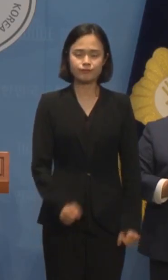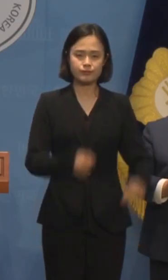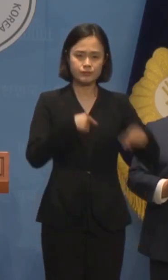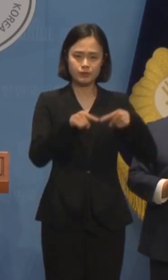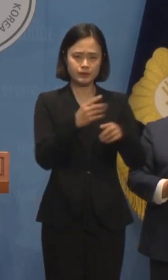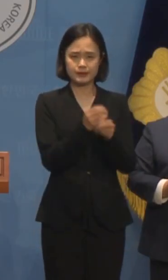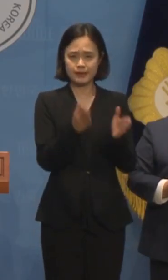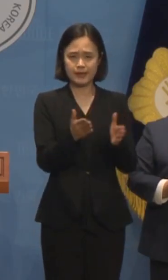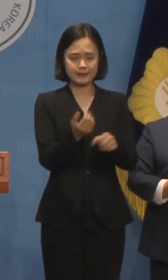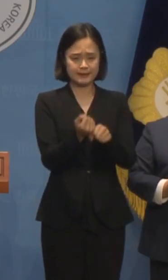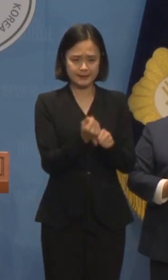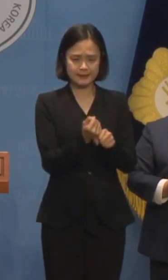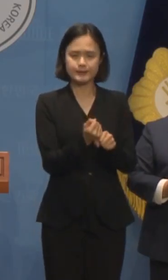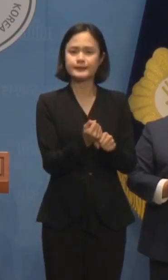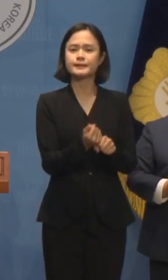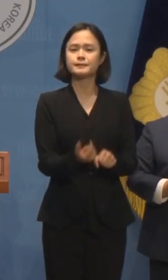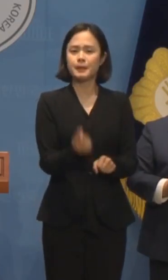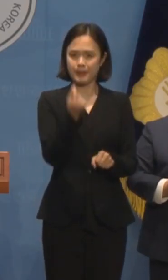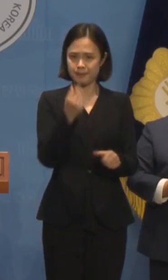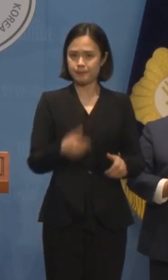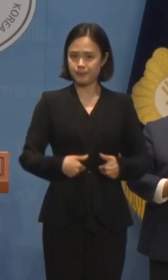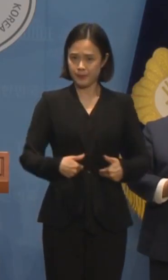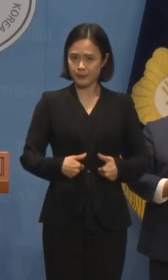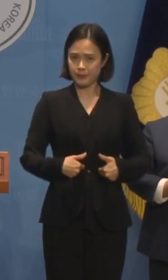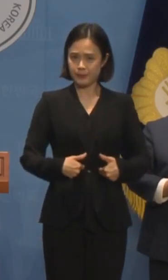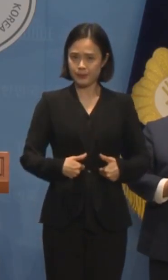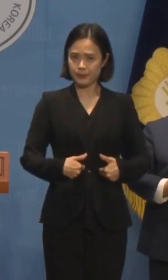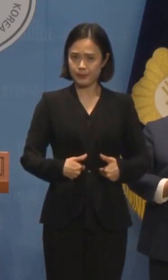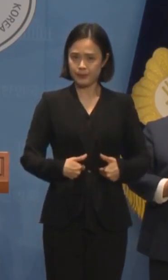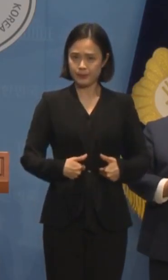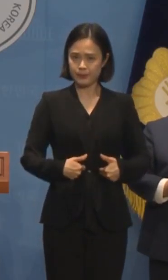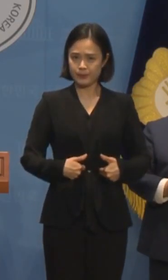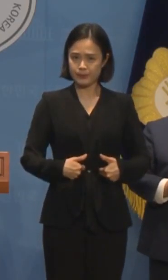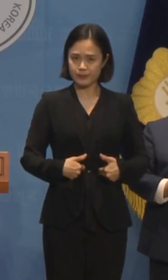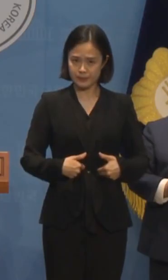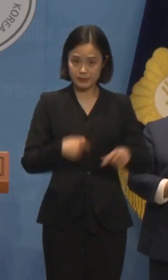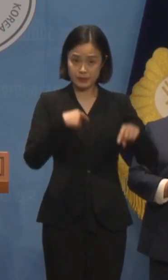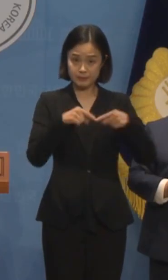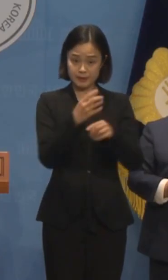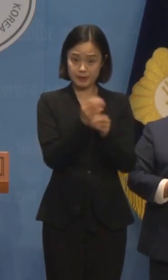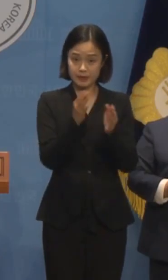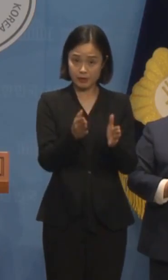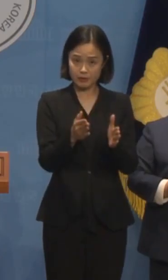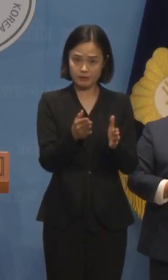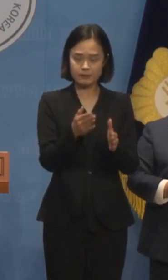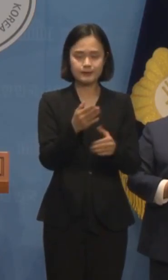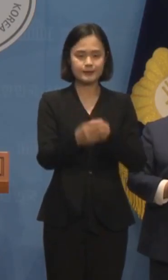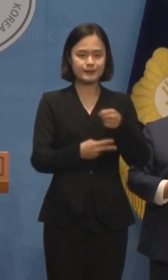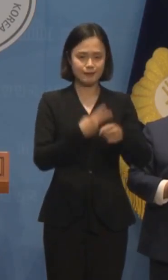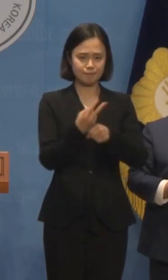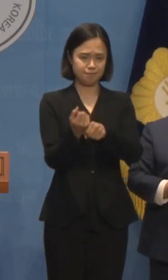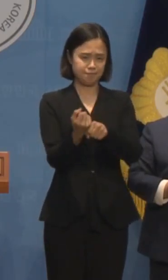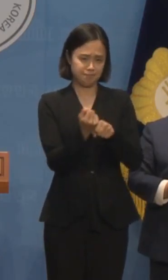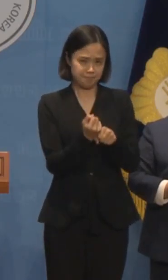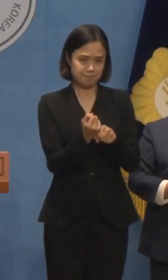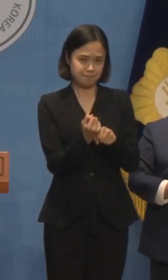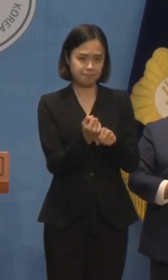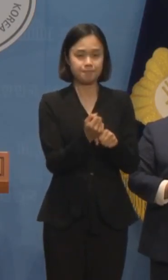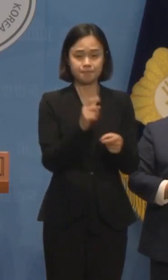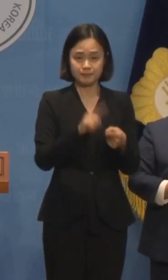뿐입니다. 그 절차는 이번 임기 2년 단축 헌법 개정을 통해 더욱 신속하게 추진될